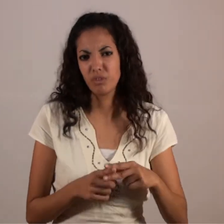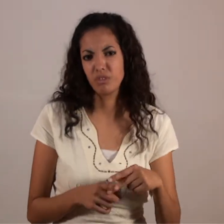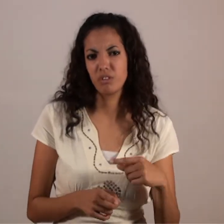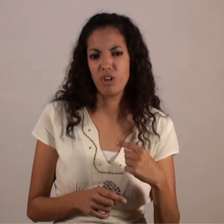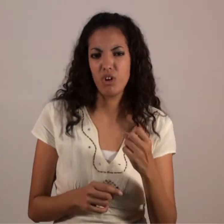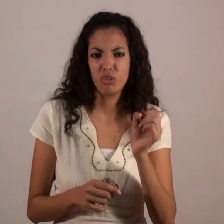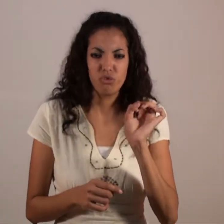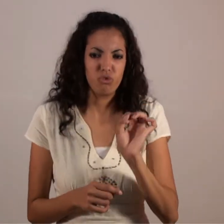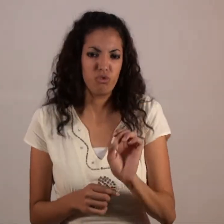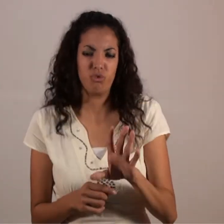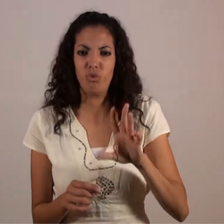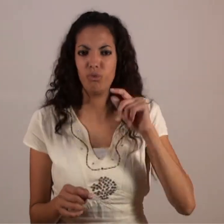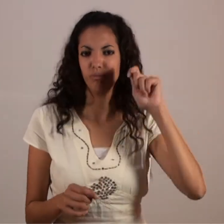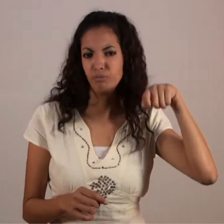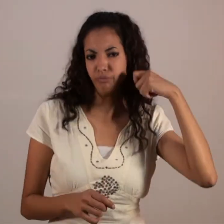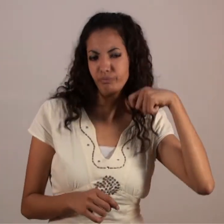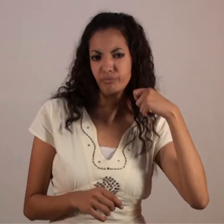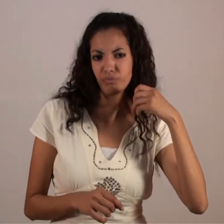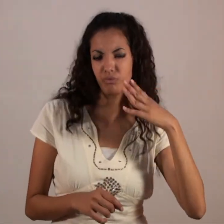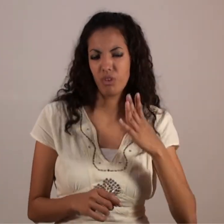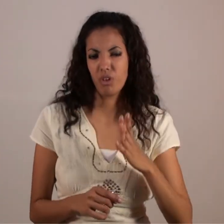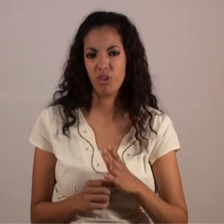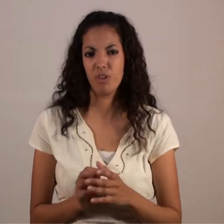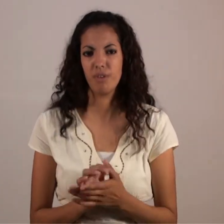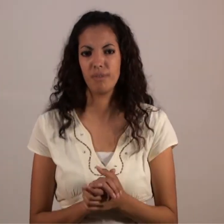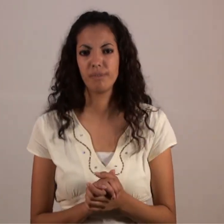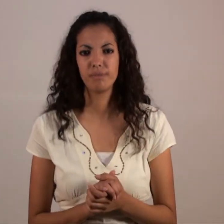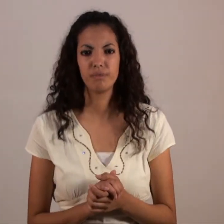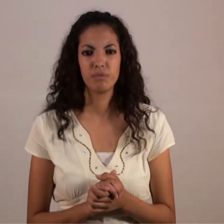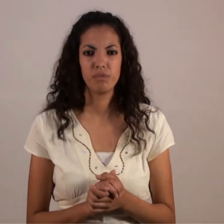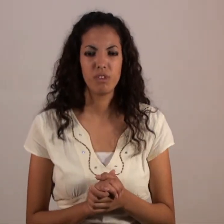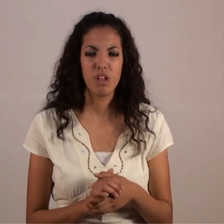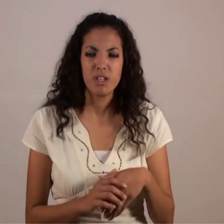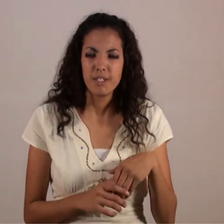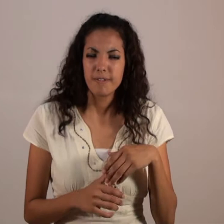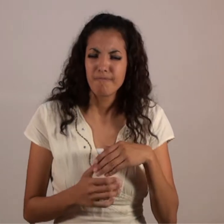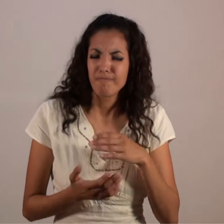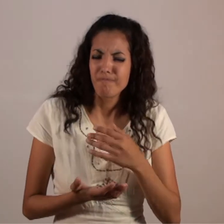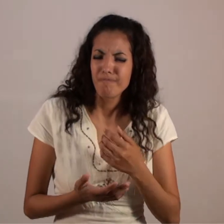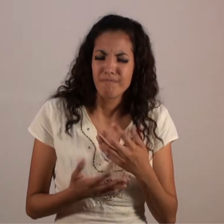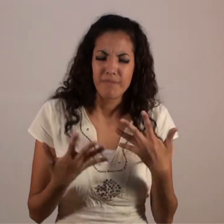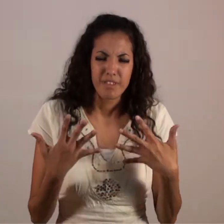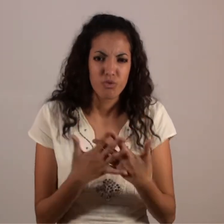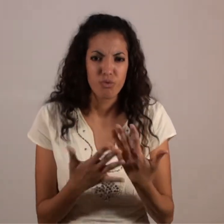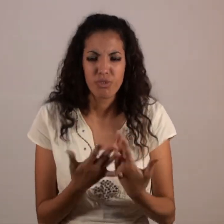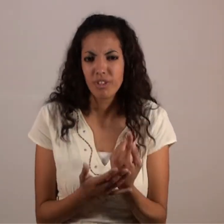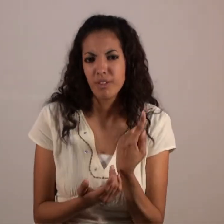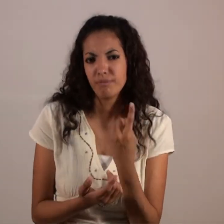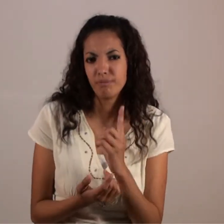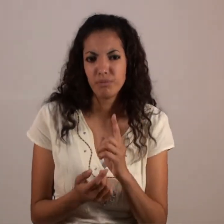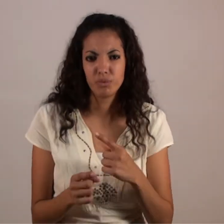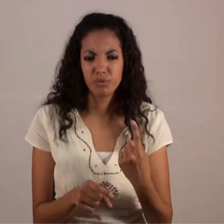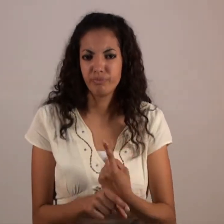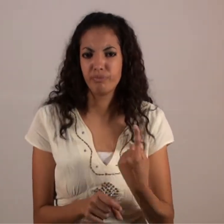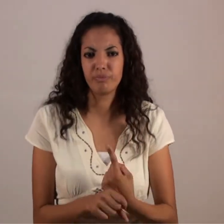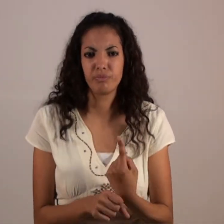muerte de animales, por tristes y desafortunadas que sean esas muertes. En cambio, toda esa